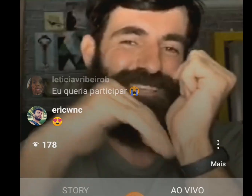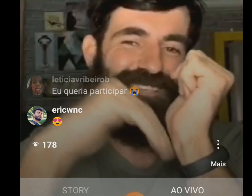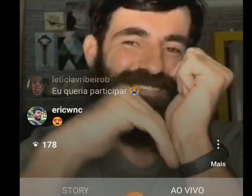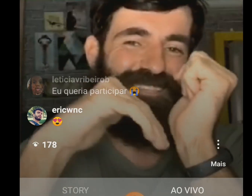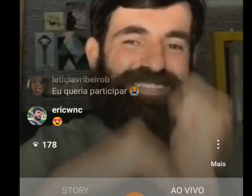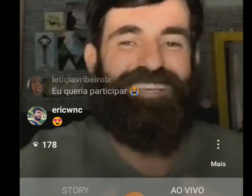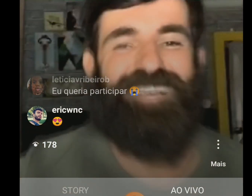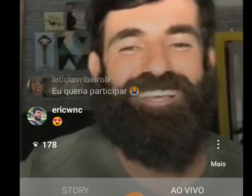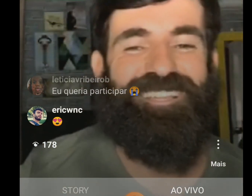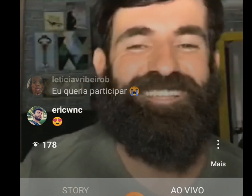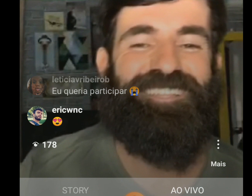segredo.